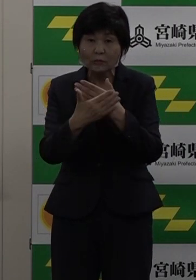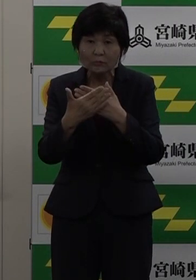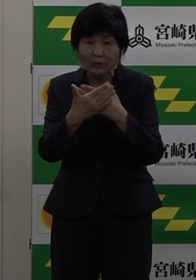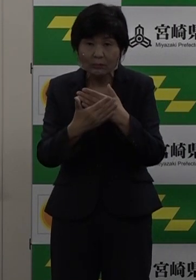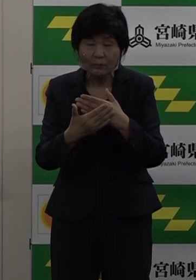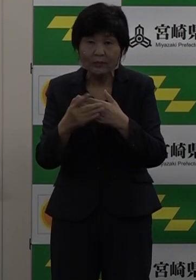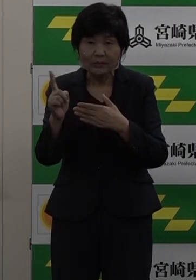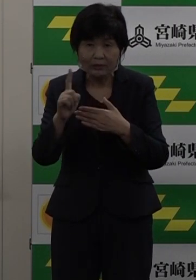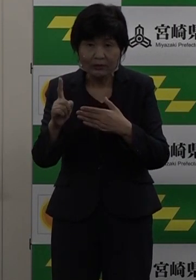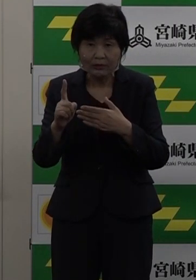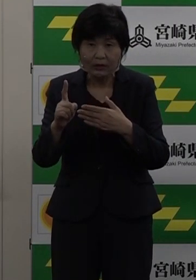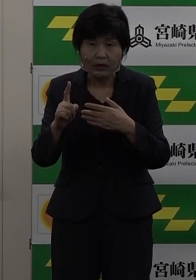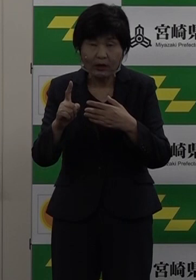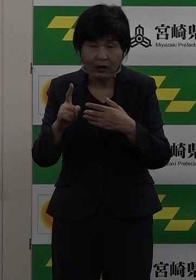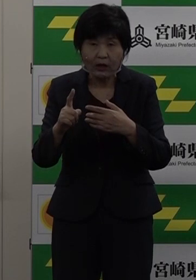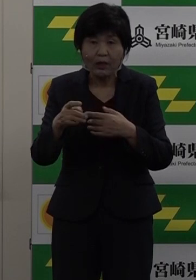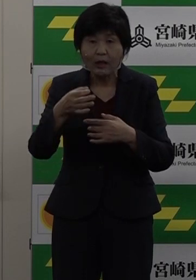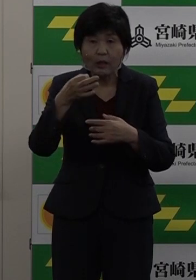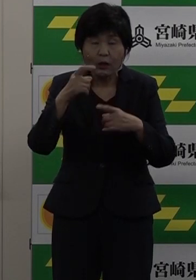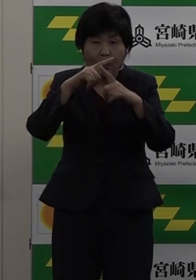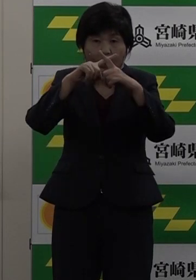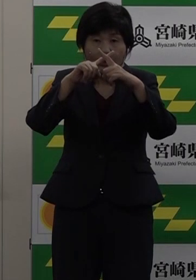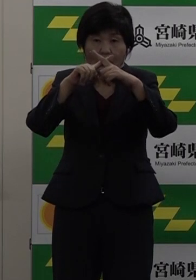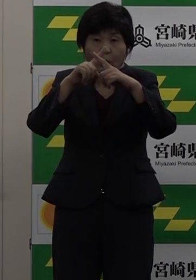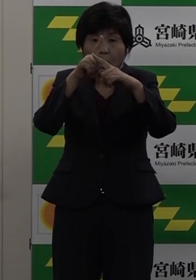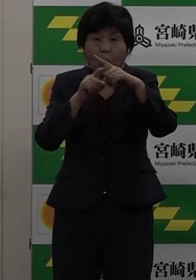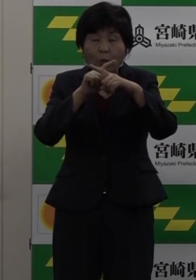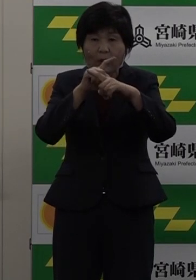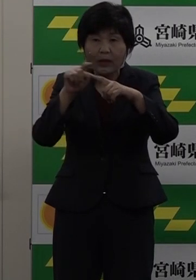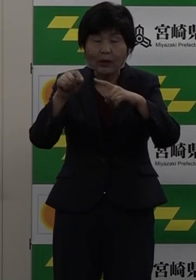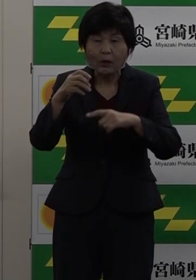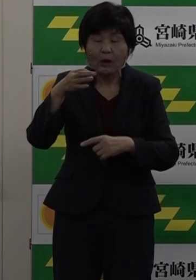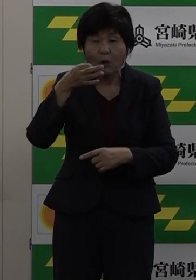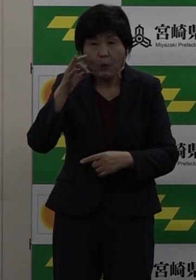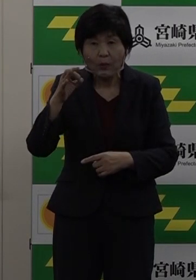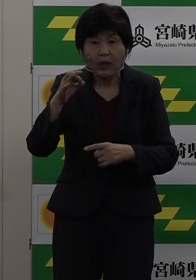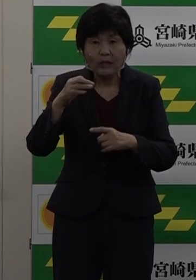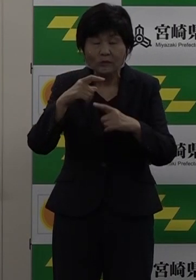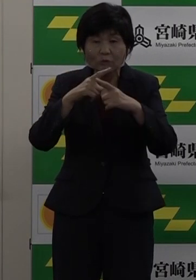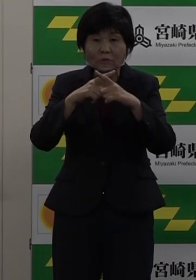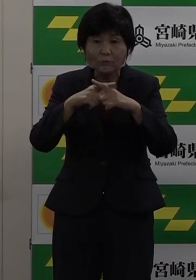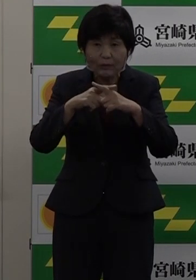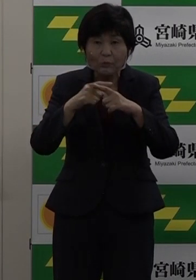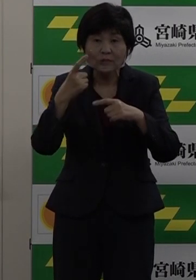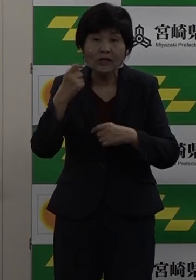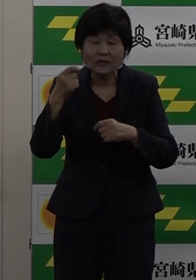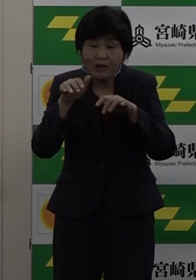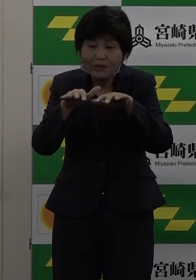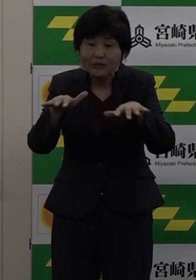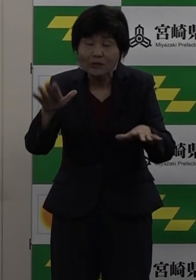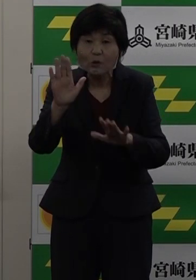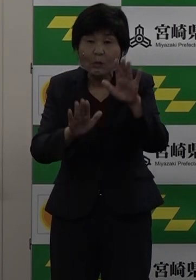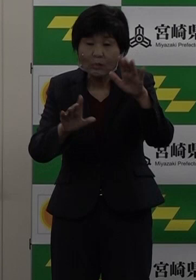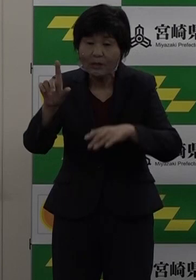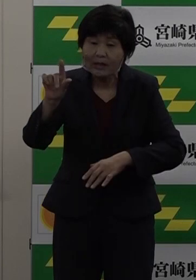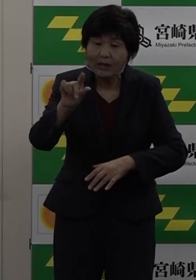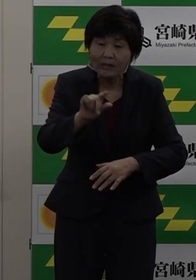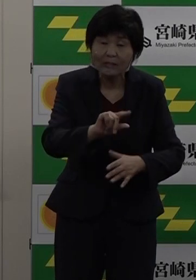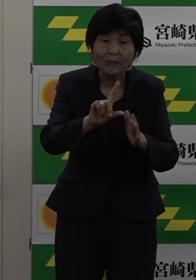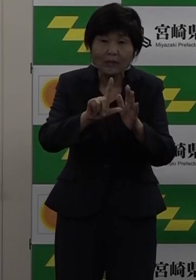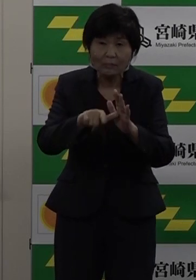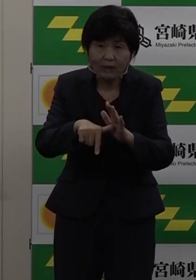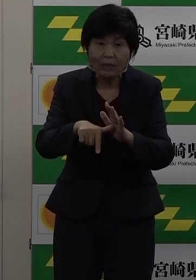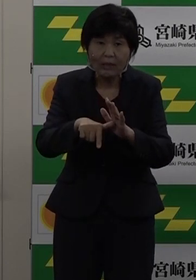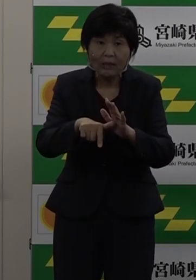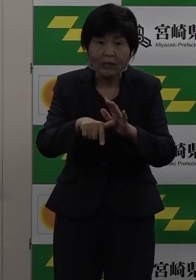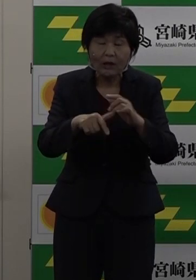ります。コミ重視にありますように感染状況により期間の短縮もあり得るというふうに考えております。宮崎